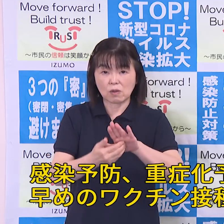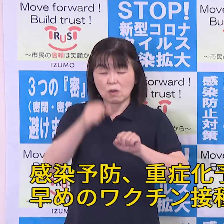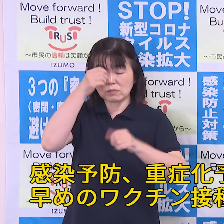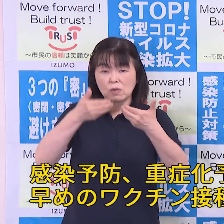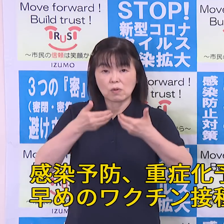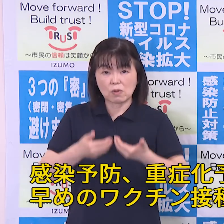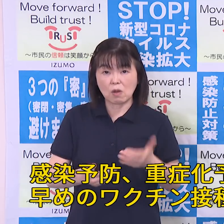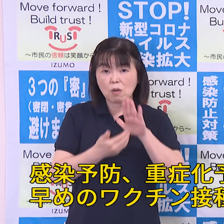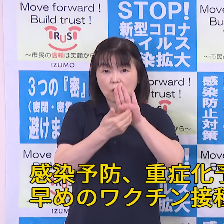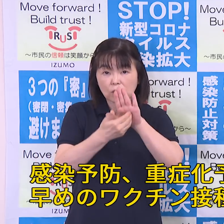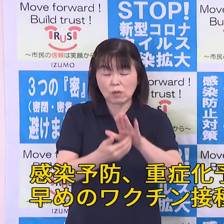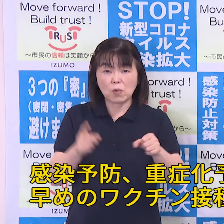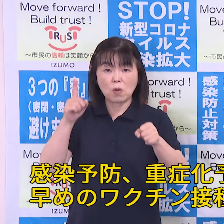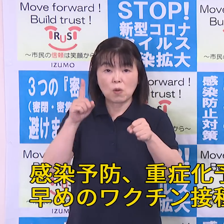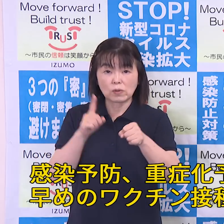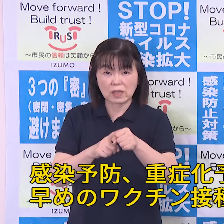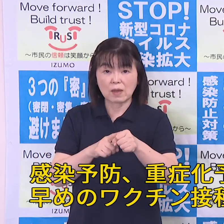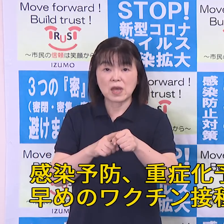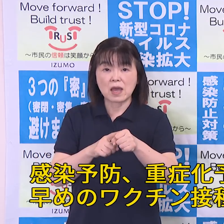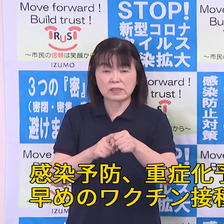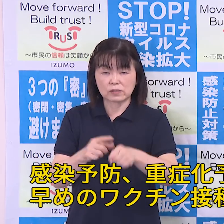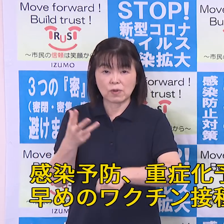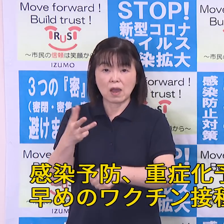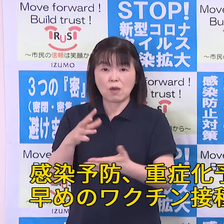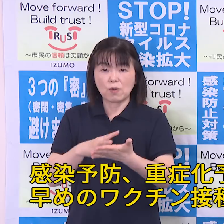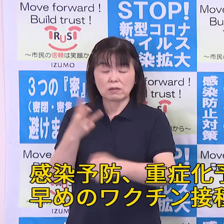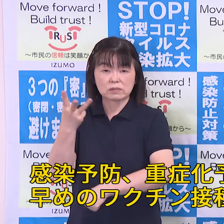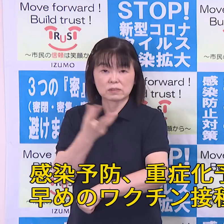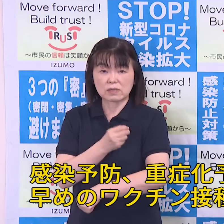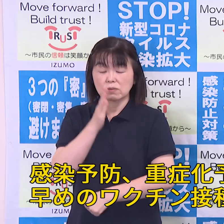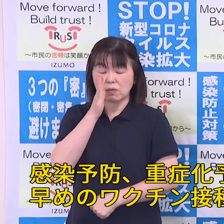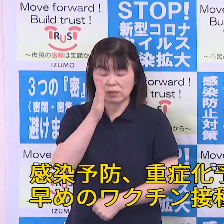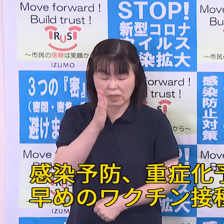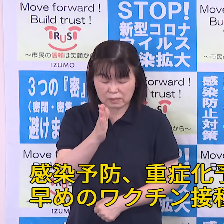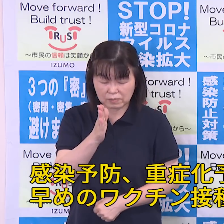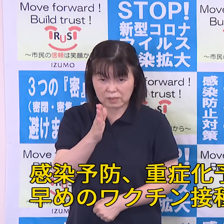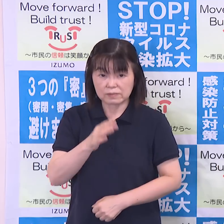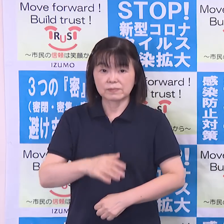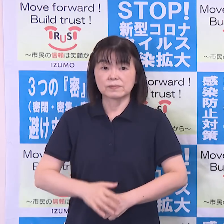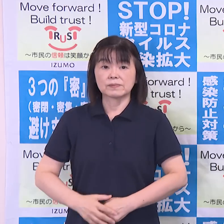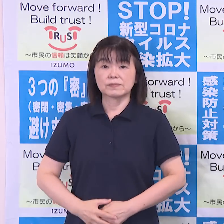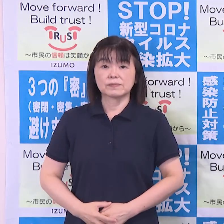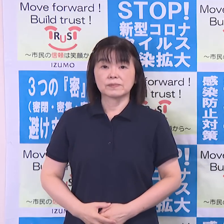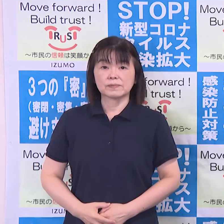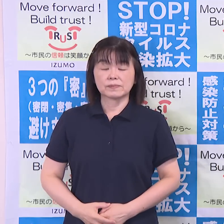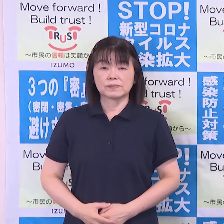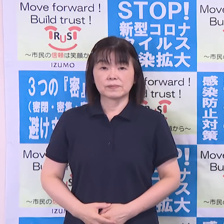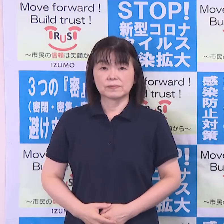予防のために早めのワクチン接種をどうかよろしくお願いをいたします。